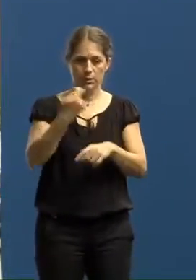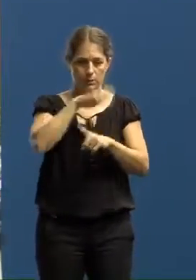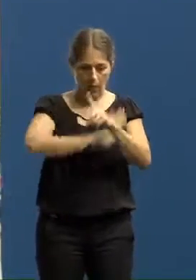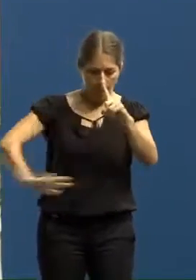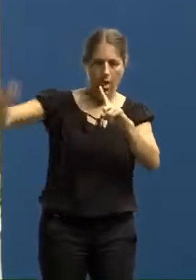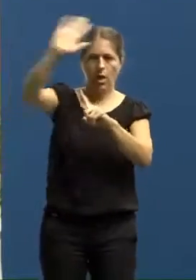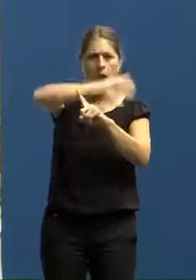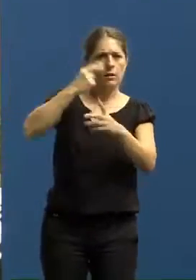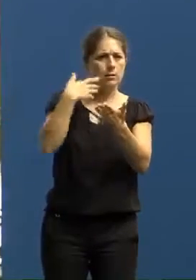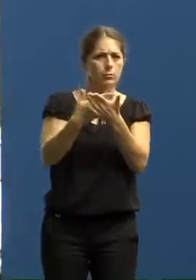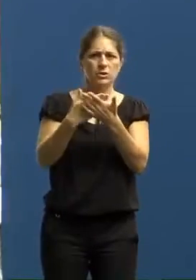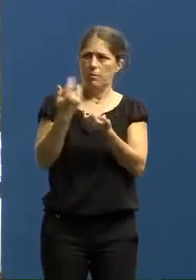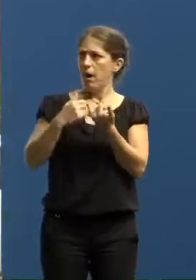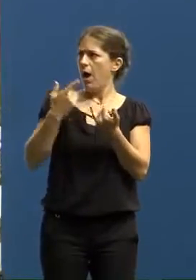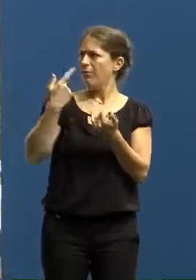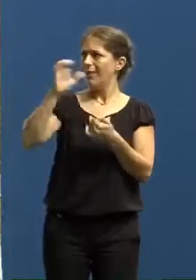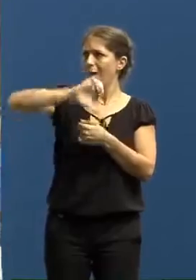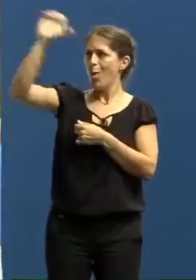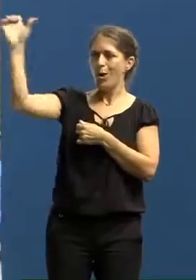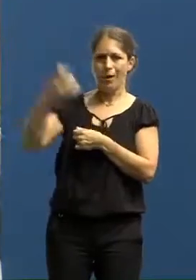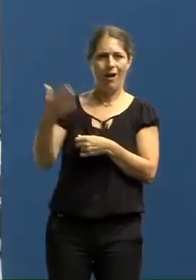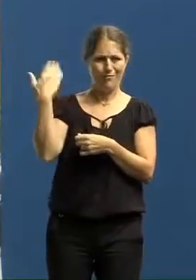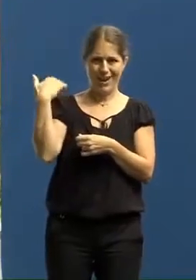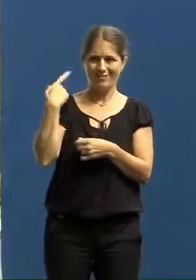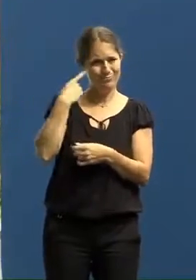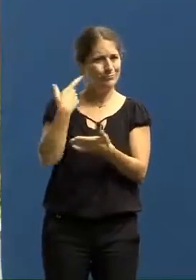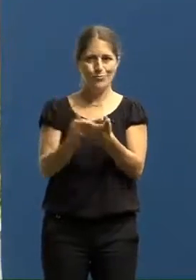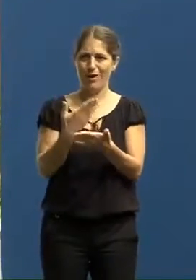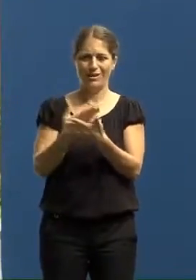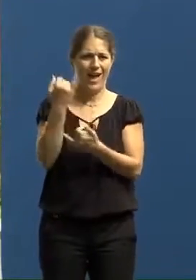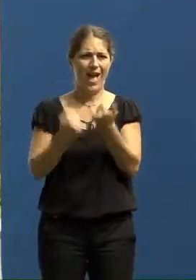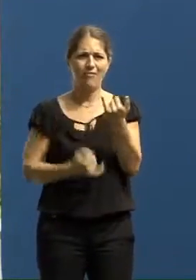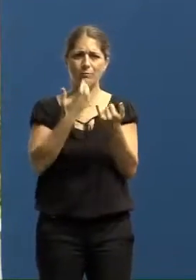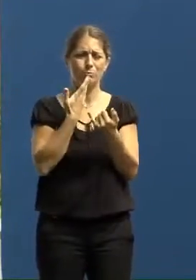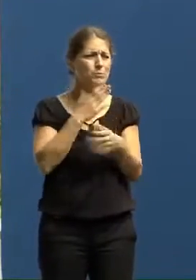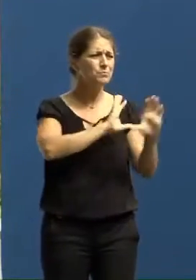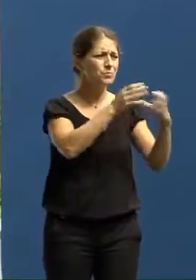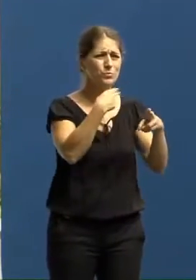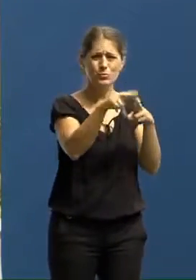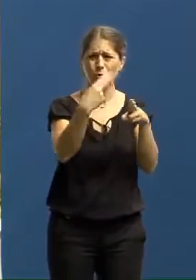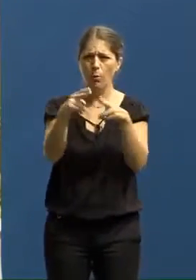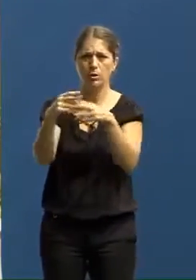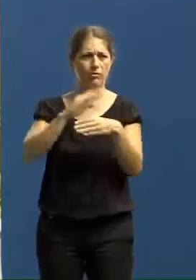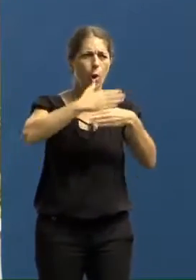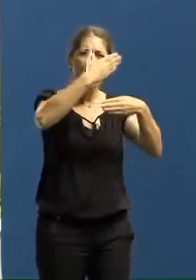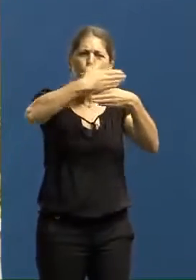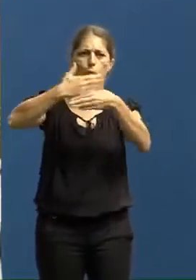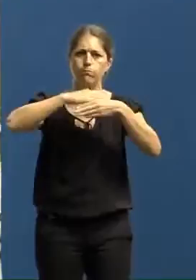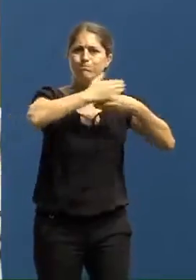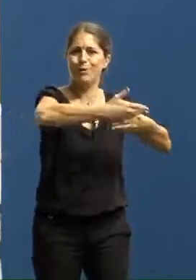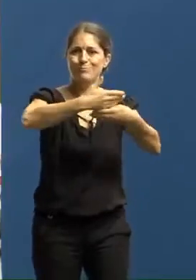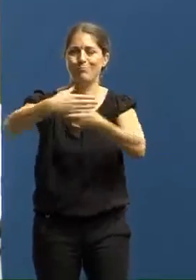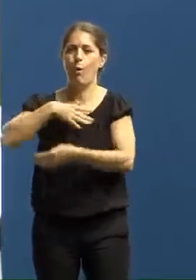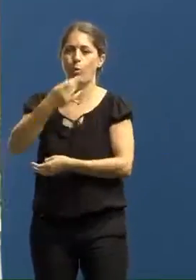e seguramente unha das primeiras en toda a Europa occidental, que era posible baixar os muros que había entre organizacións políticas que non eran tan diferentes e